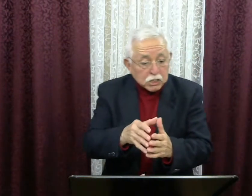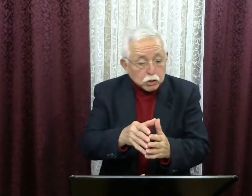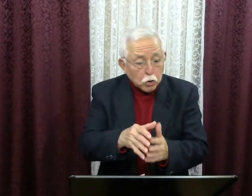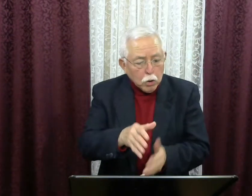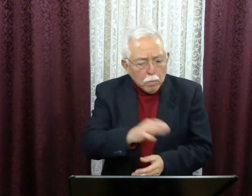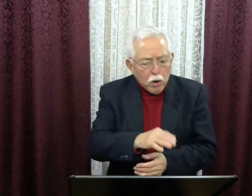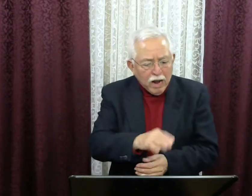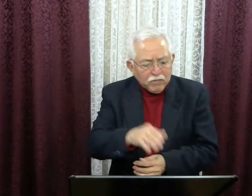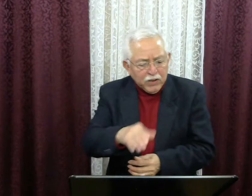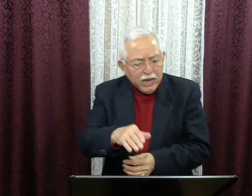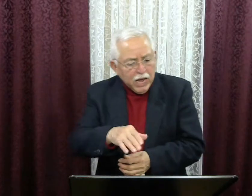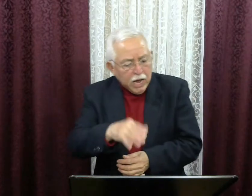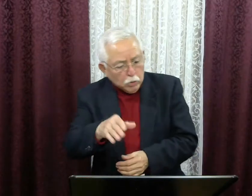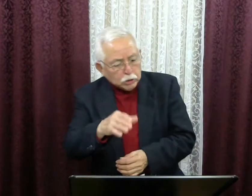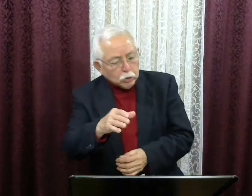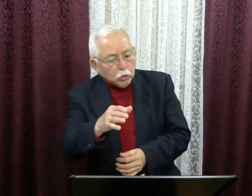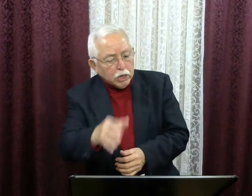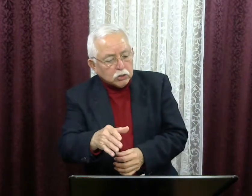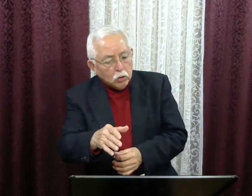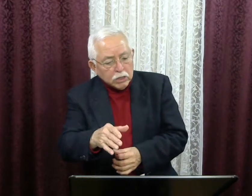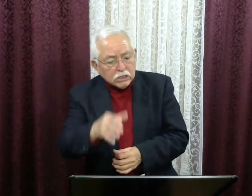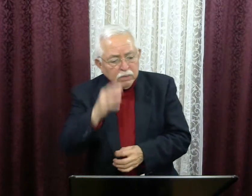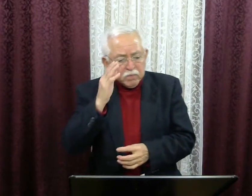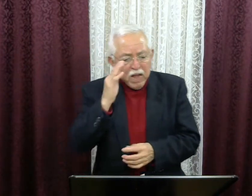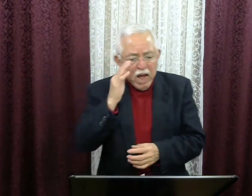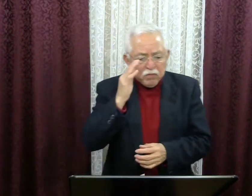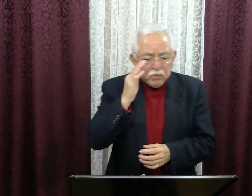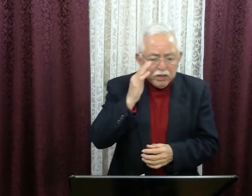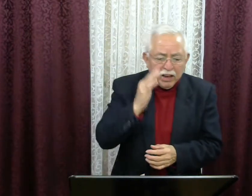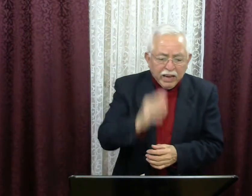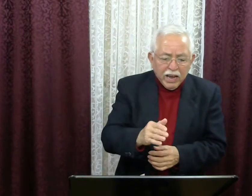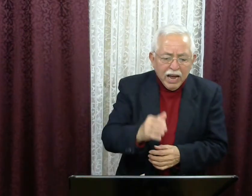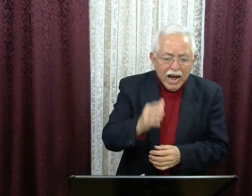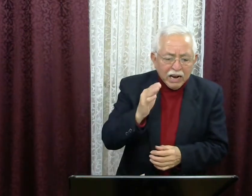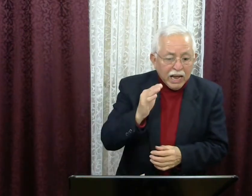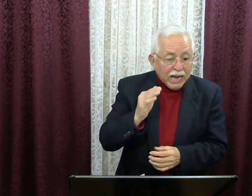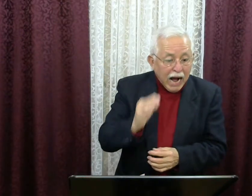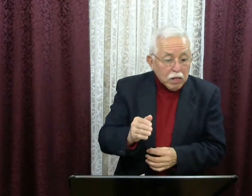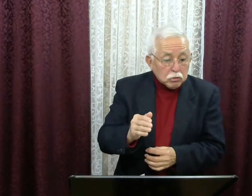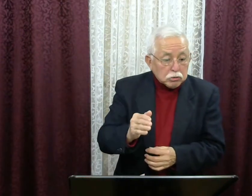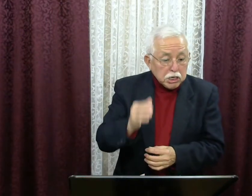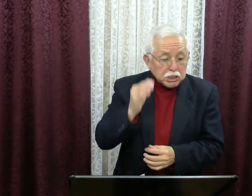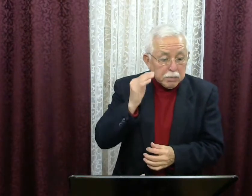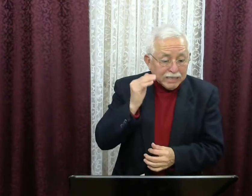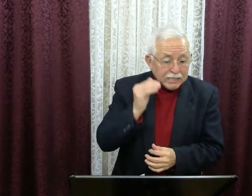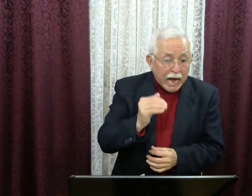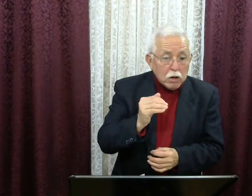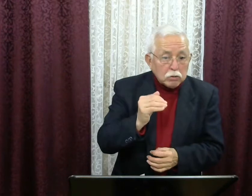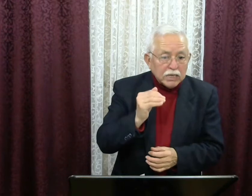para que habite Cristo por la fe en vuestros corazones, a fin de que, arraigados y cimentados en